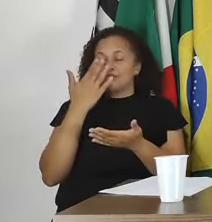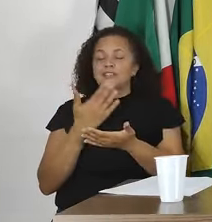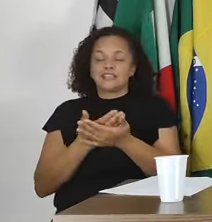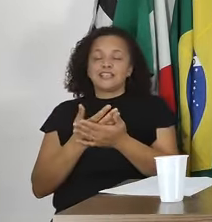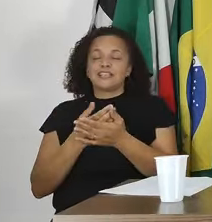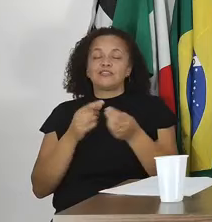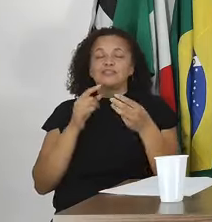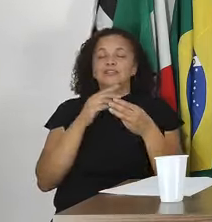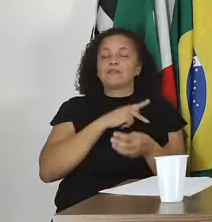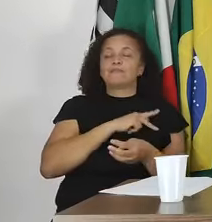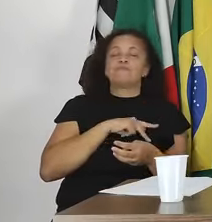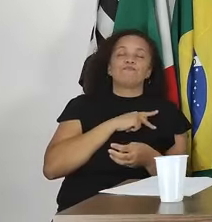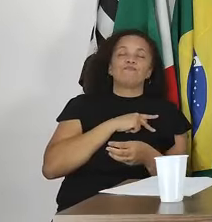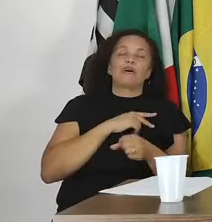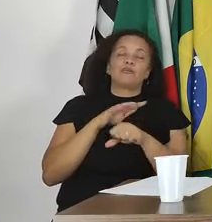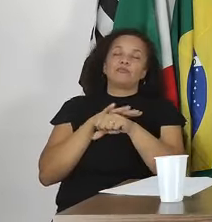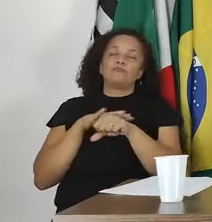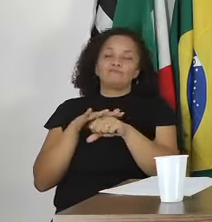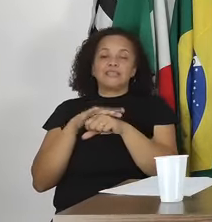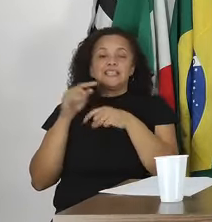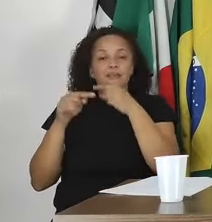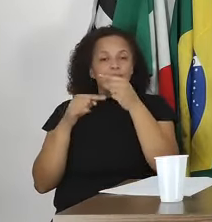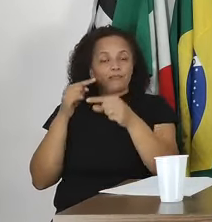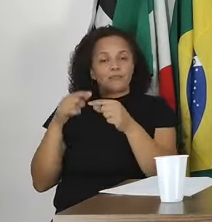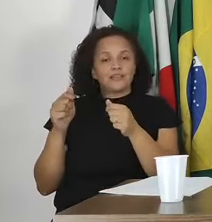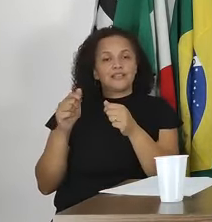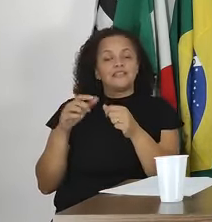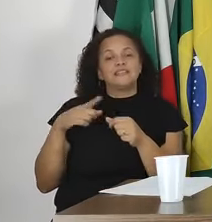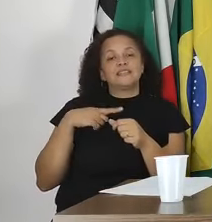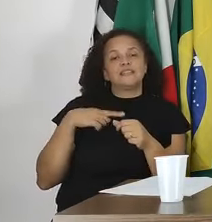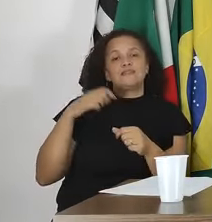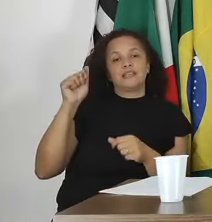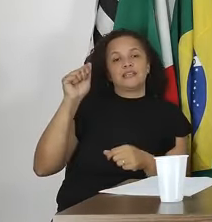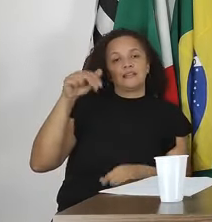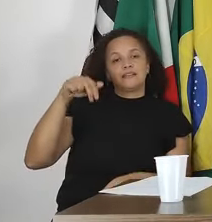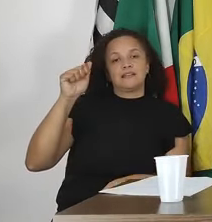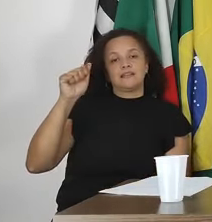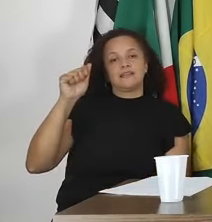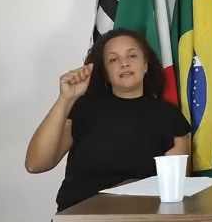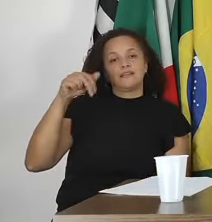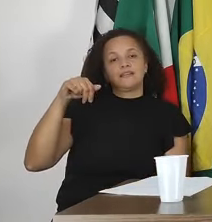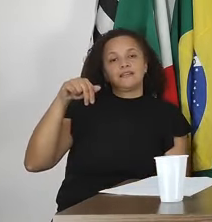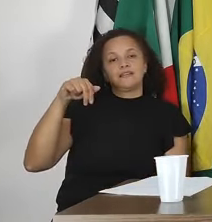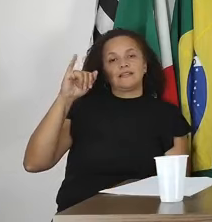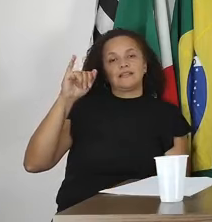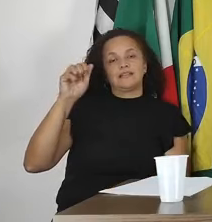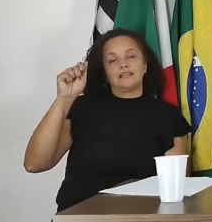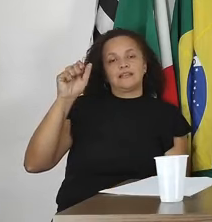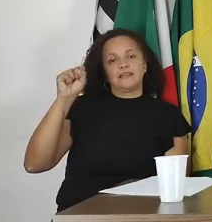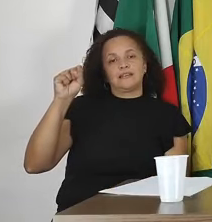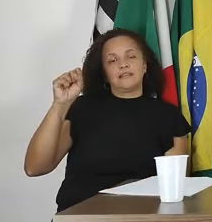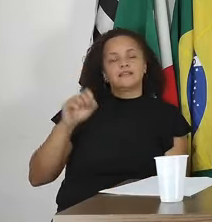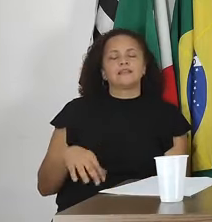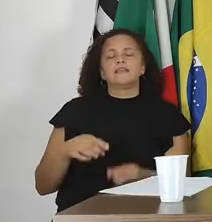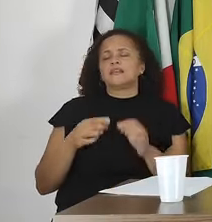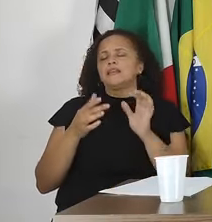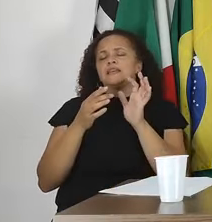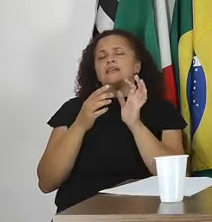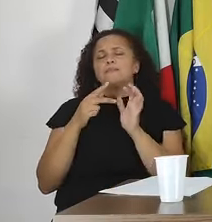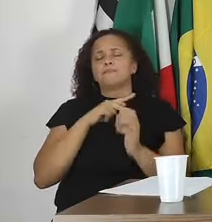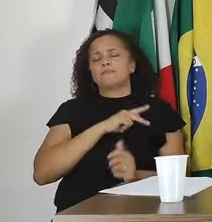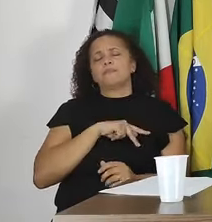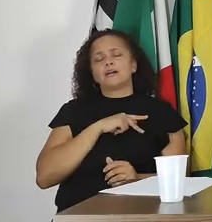para depois mandar Ananias ali, né? Deus revelou muitas coisas para Paulo ali. E Paulo foi buscar nas escrituras,